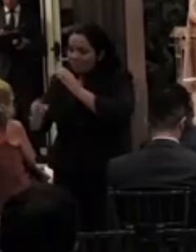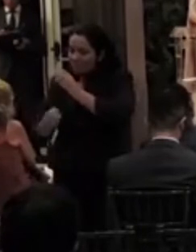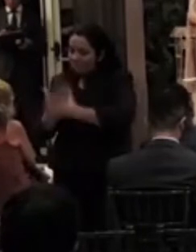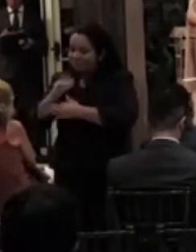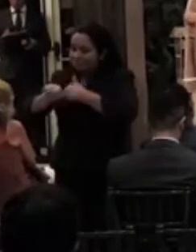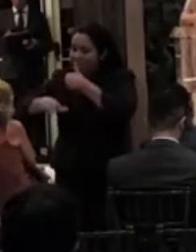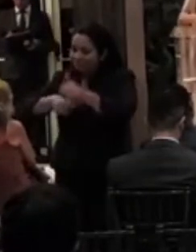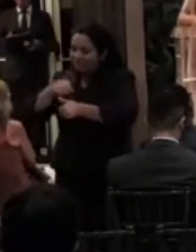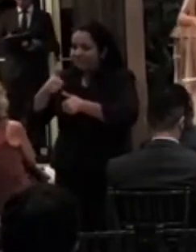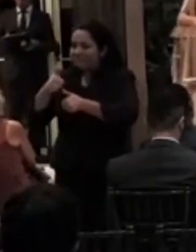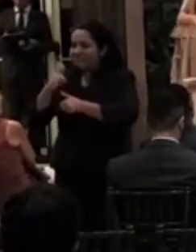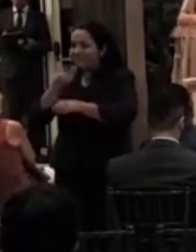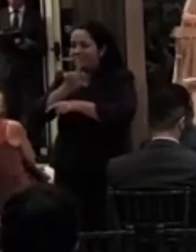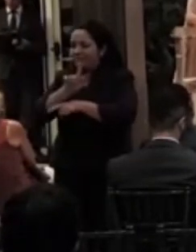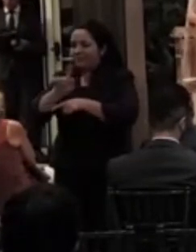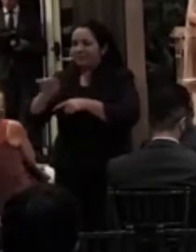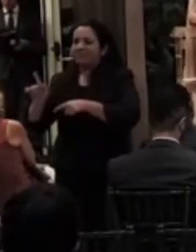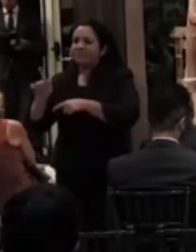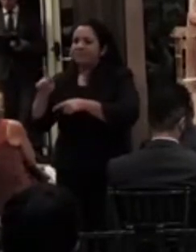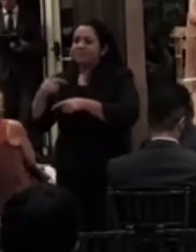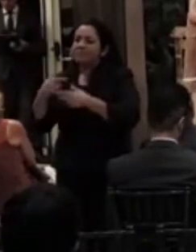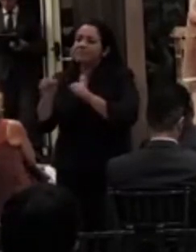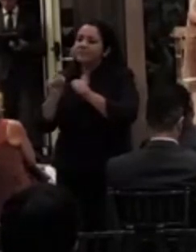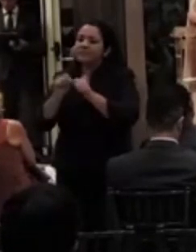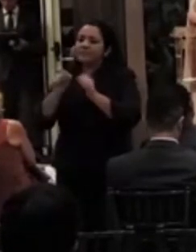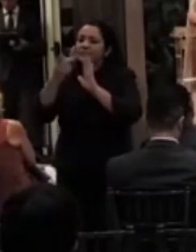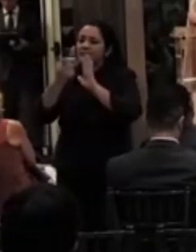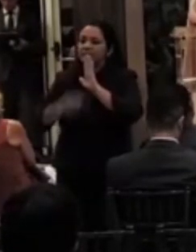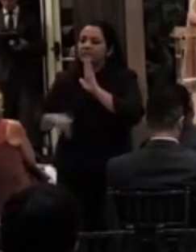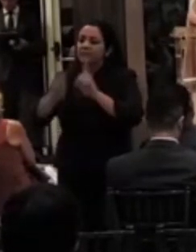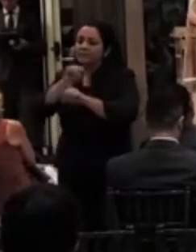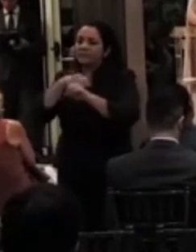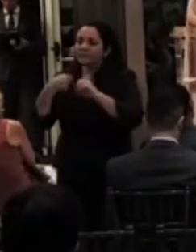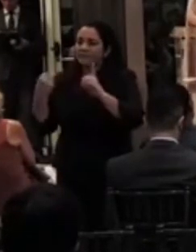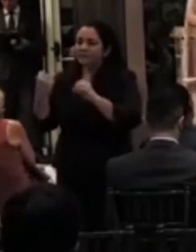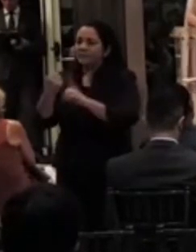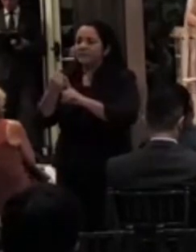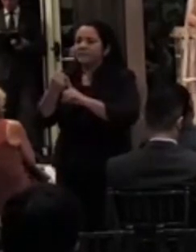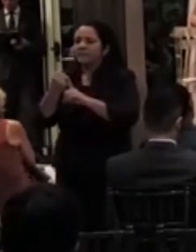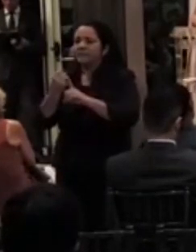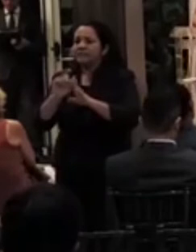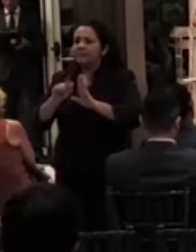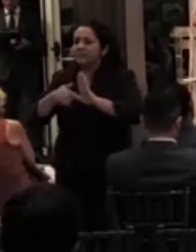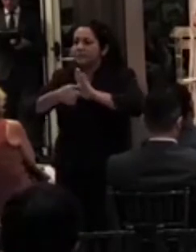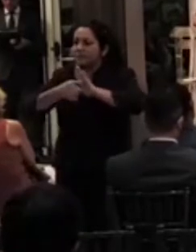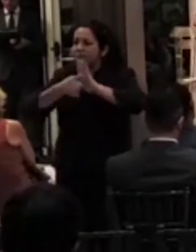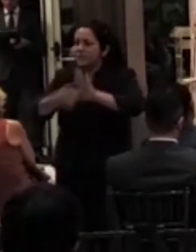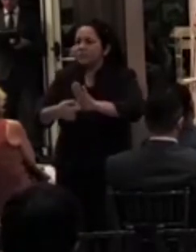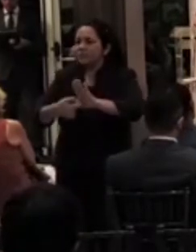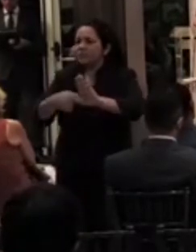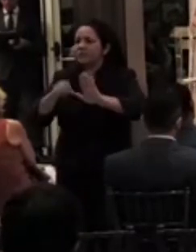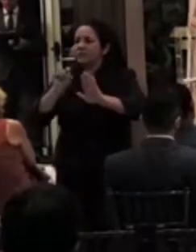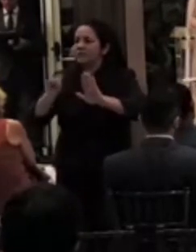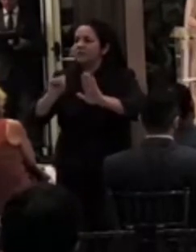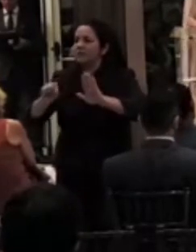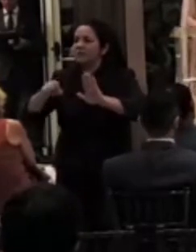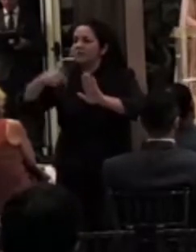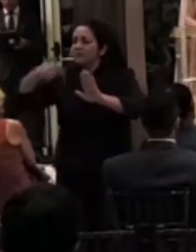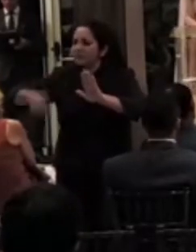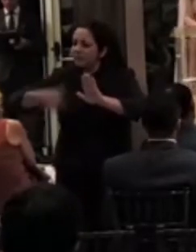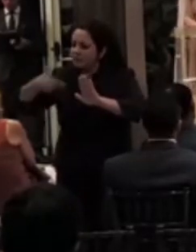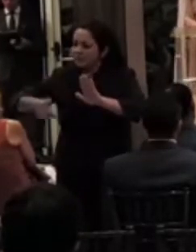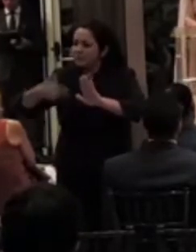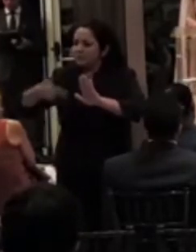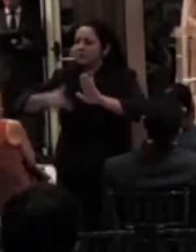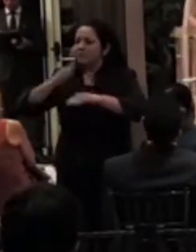responsabilidade de executar o projeto de sociedade expresso por uma categoria que baliza o seu saber e